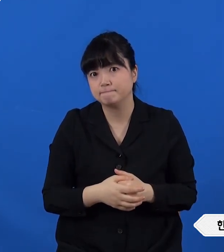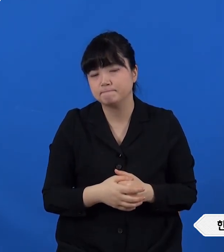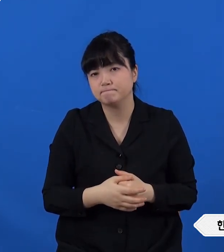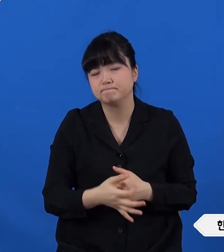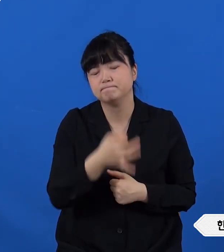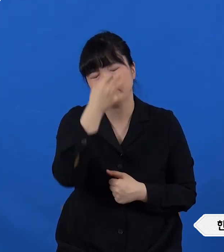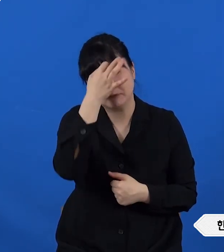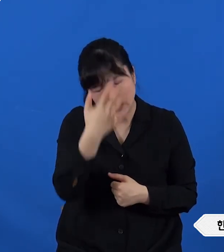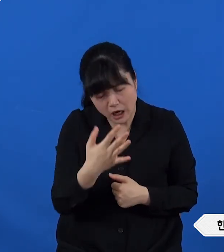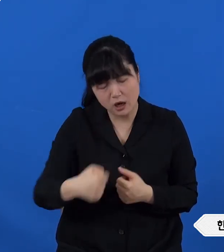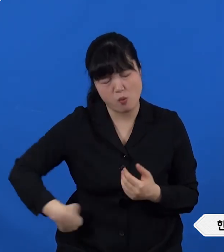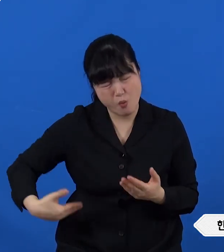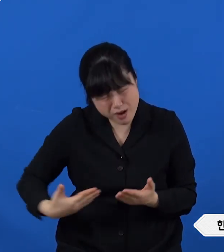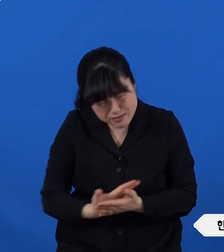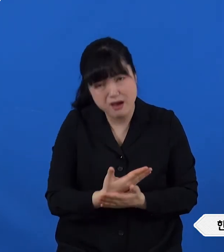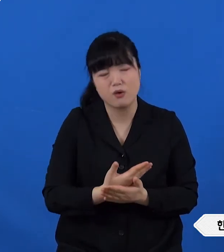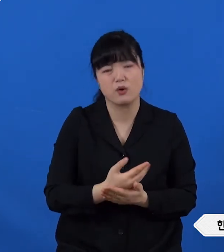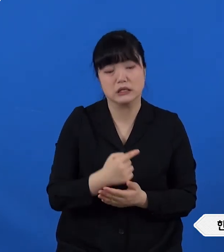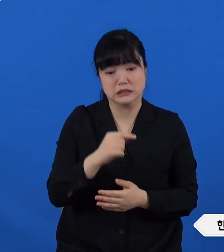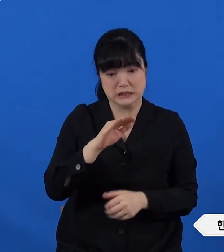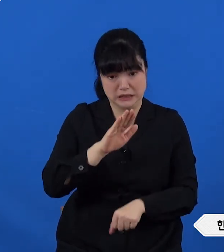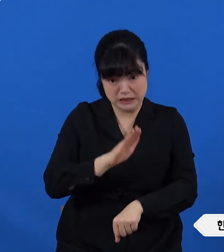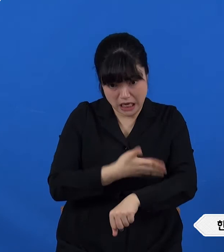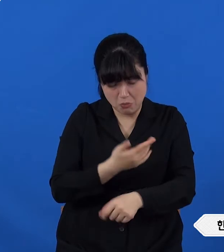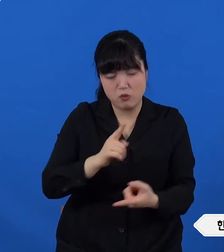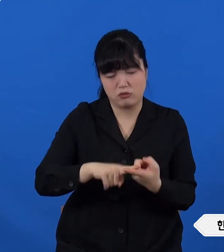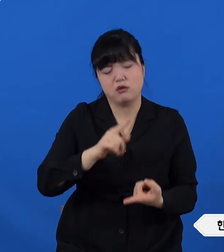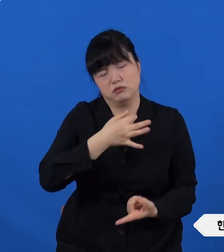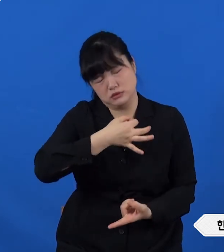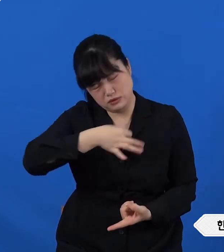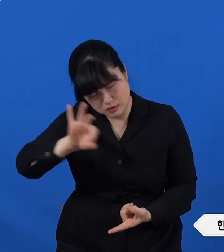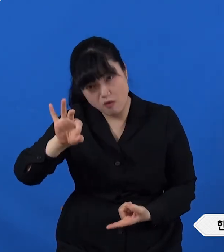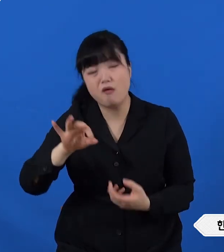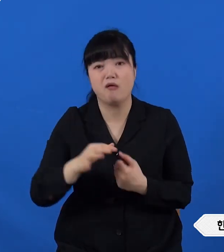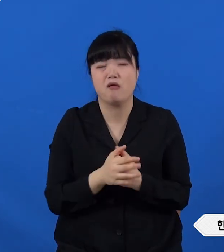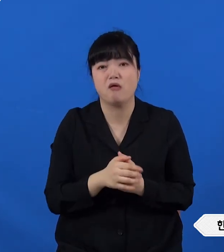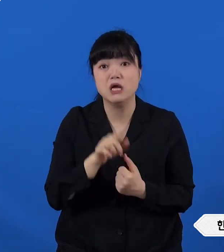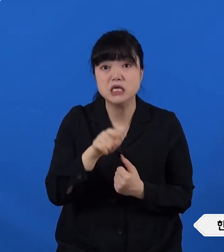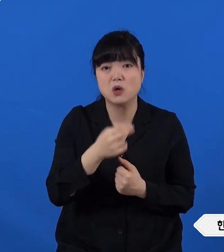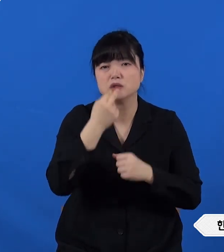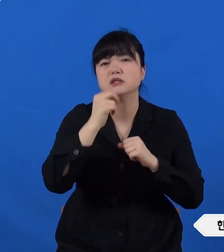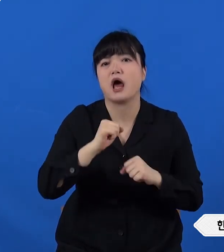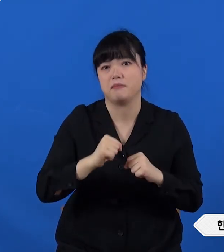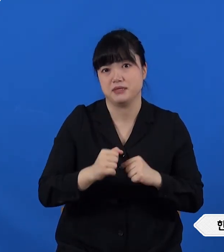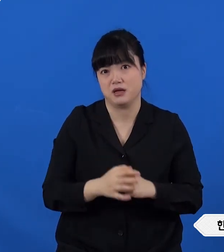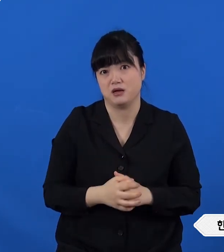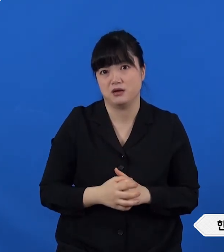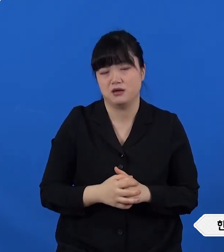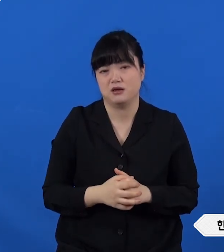사과하고 회개하고 잘못을 솔직히 인정하고, 그것이 사는 길입니다.